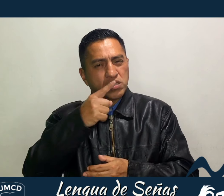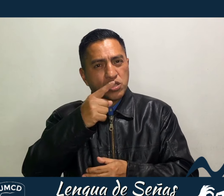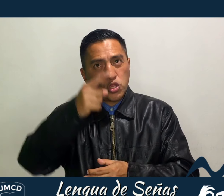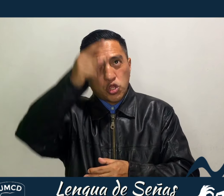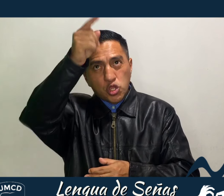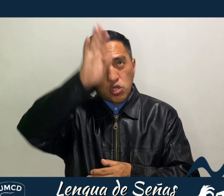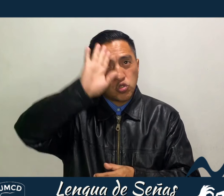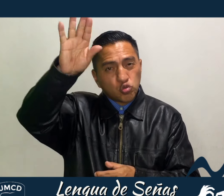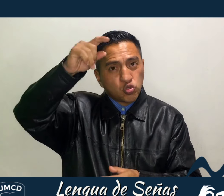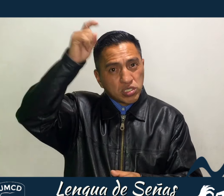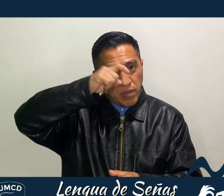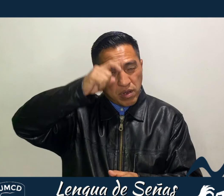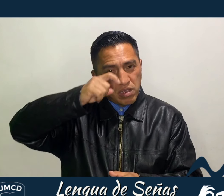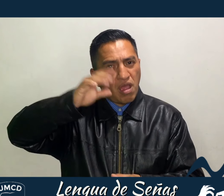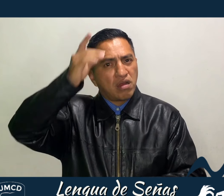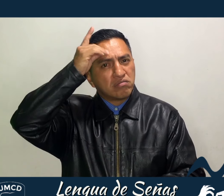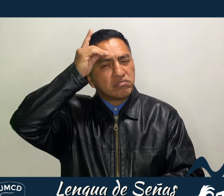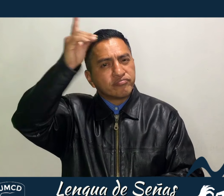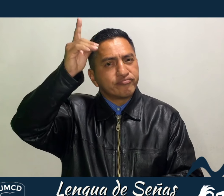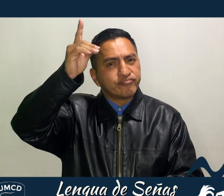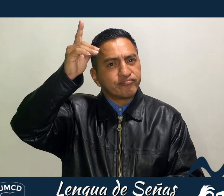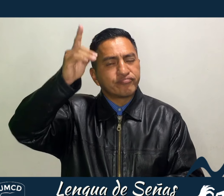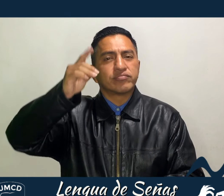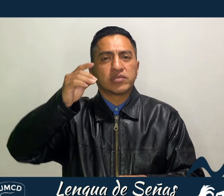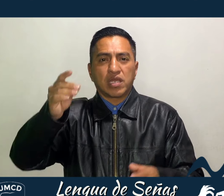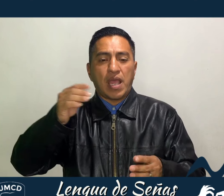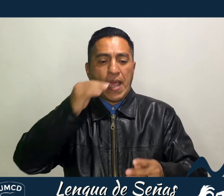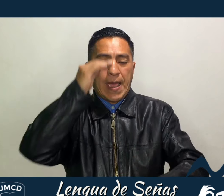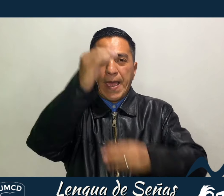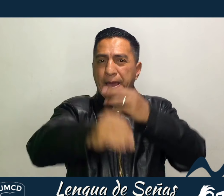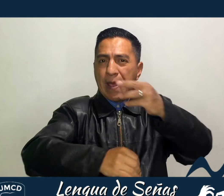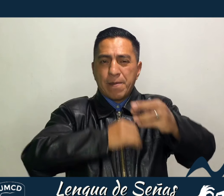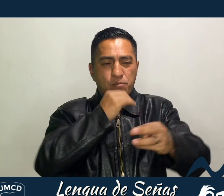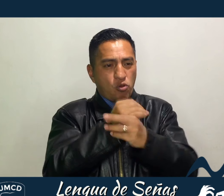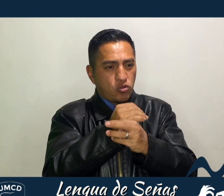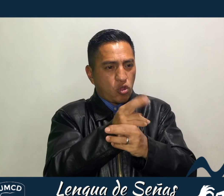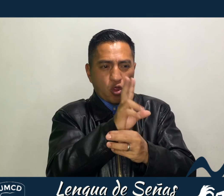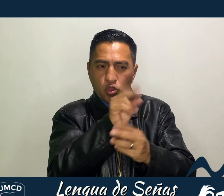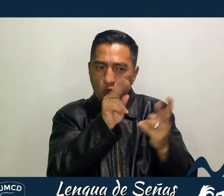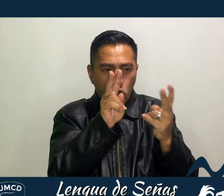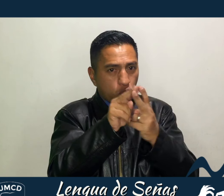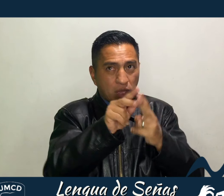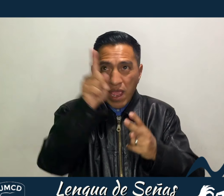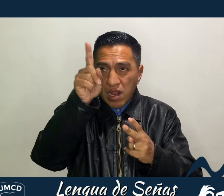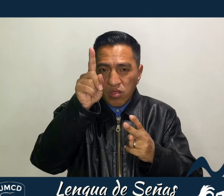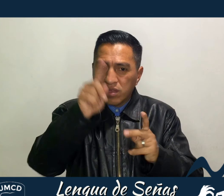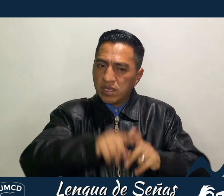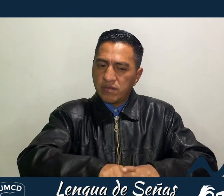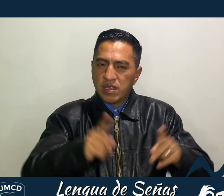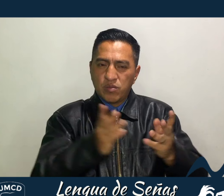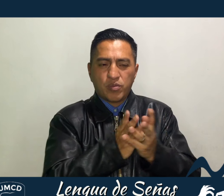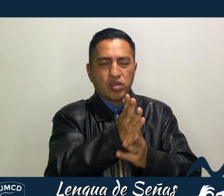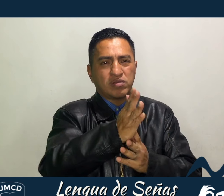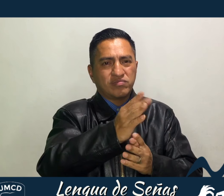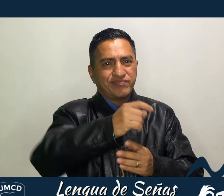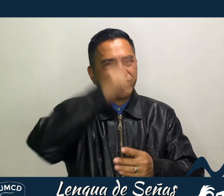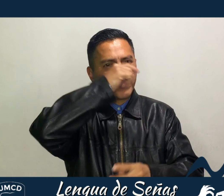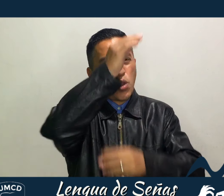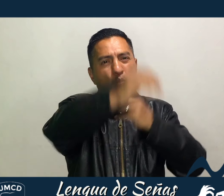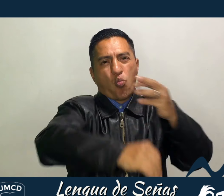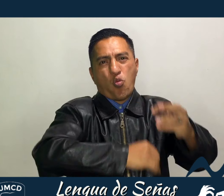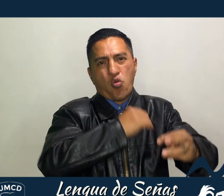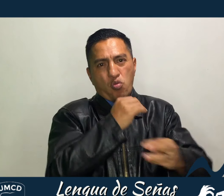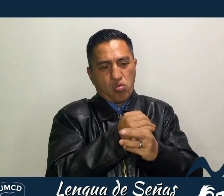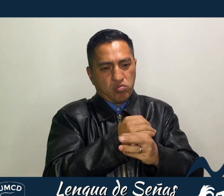su sabiduría ha decidido que el mundo no le conozca por medio de la sabiduría del